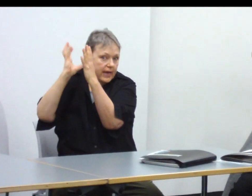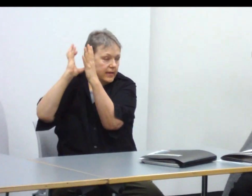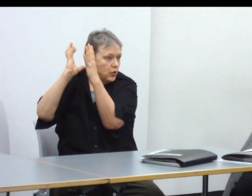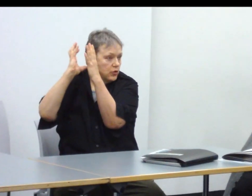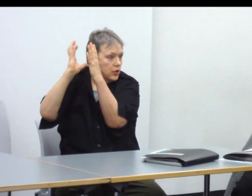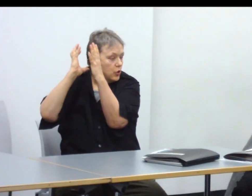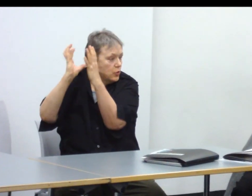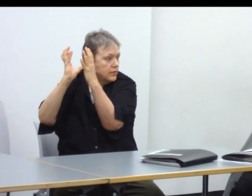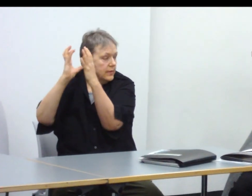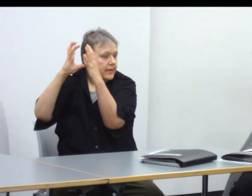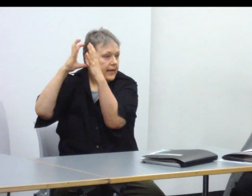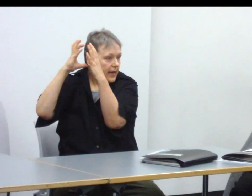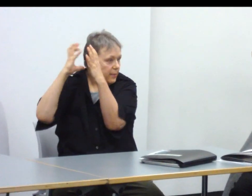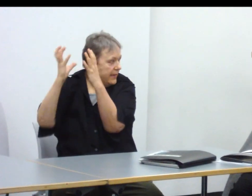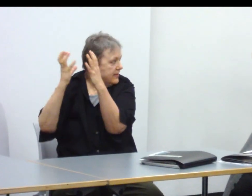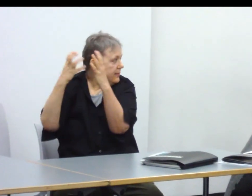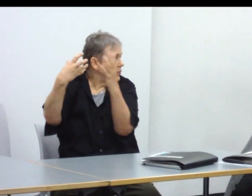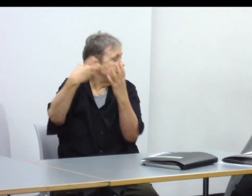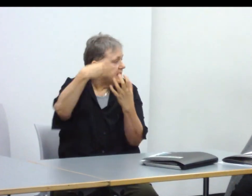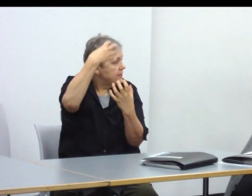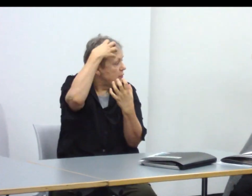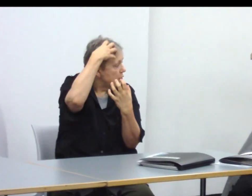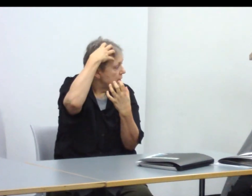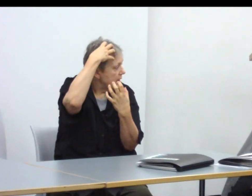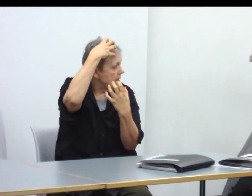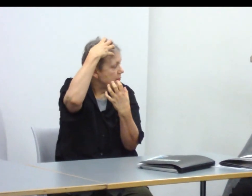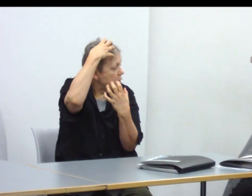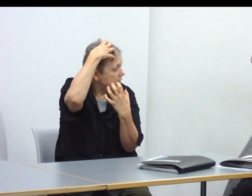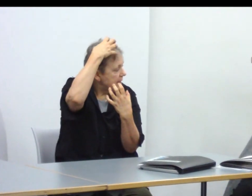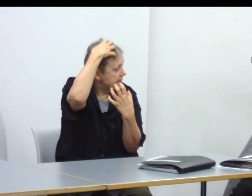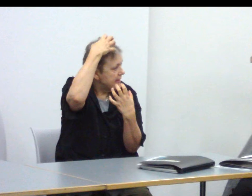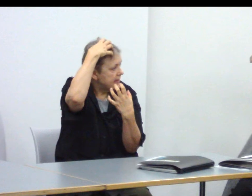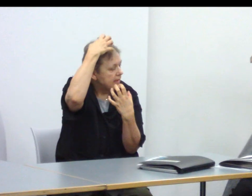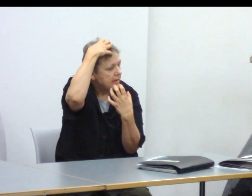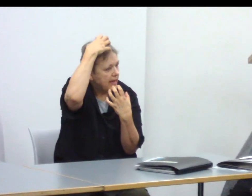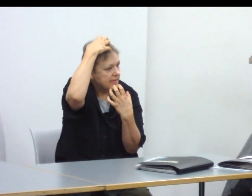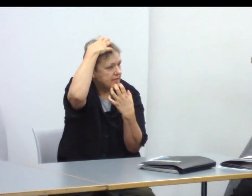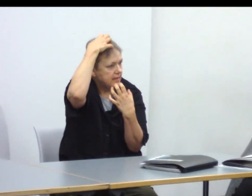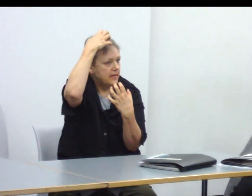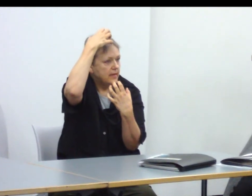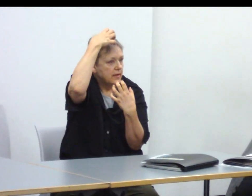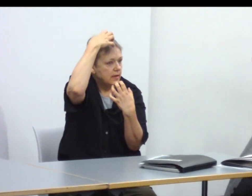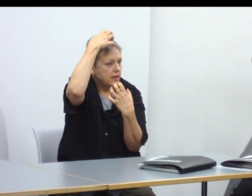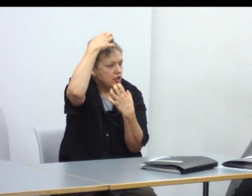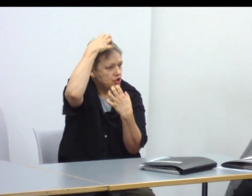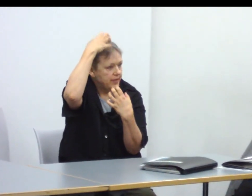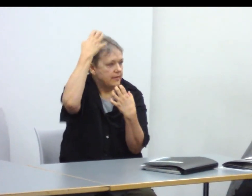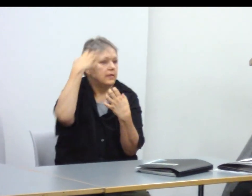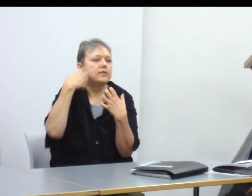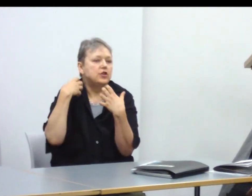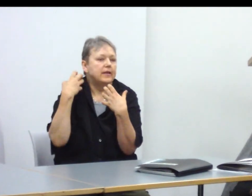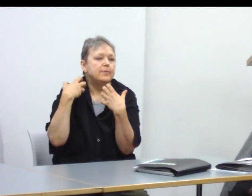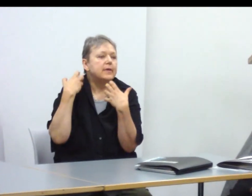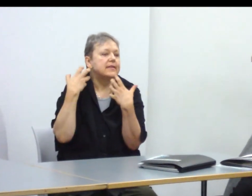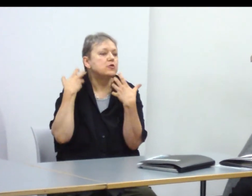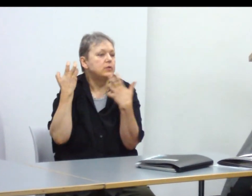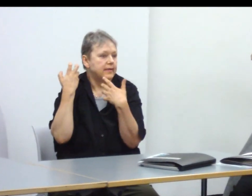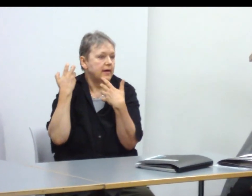Grundsteine oder Grundelemente von diesem Vorgang, der im Geiste geschieht. Natürlich im gesunden